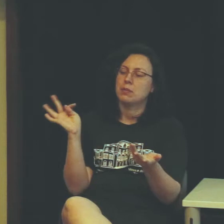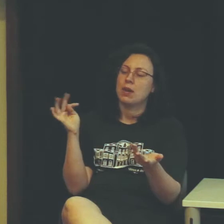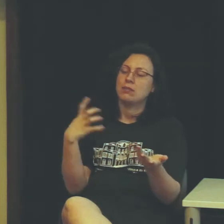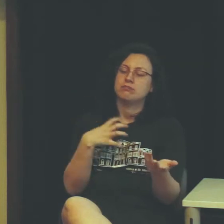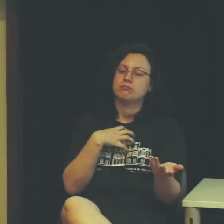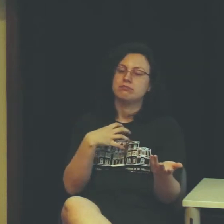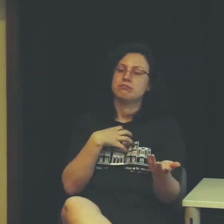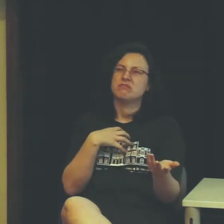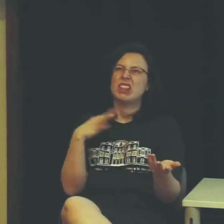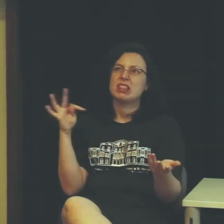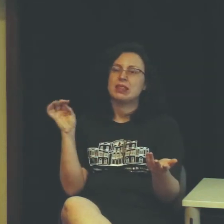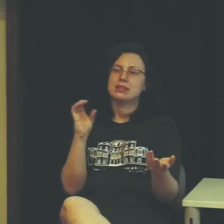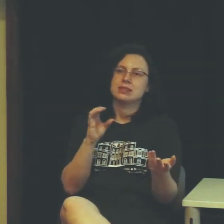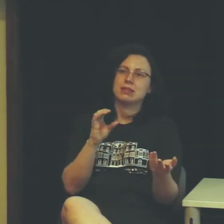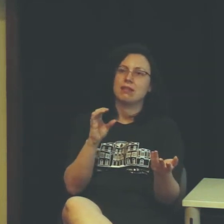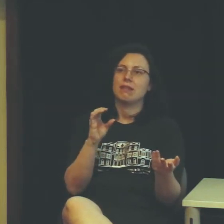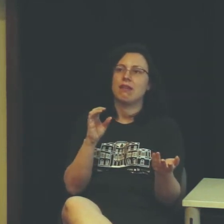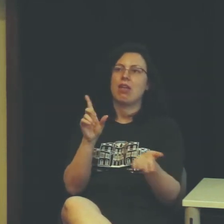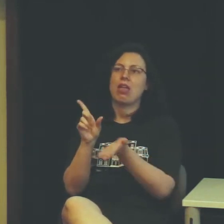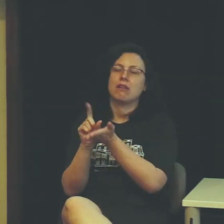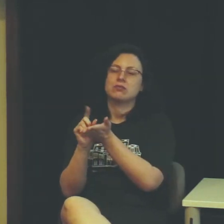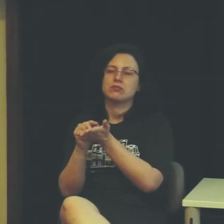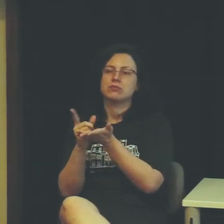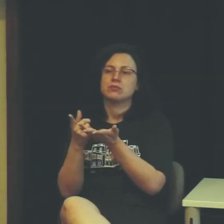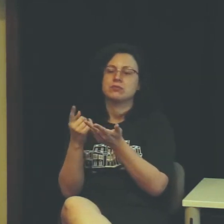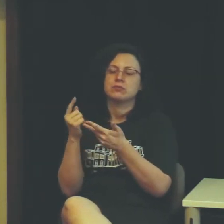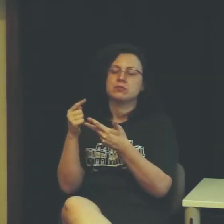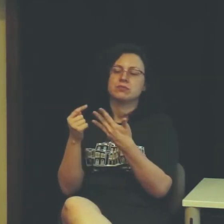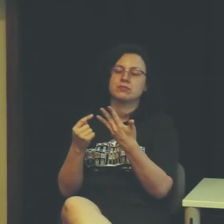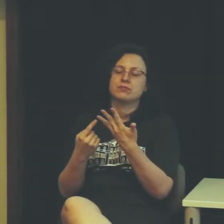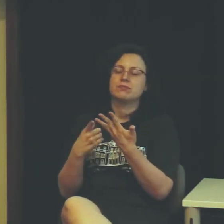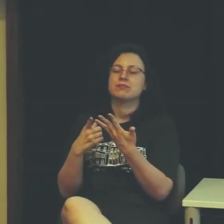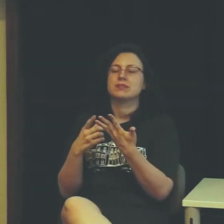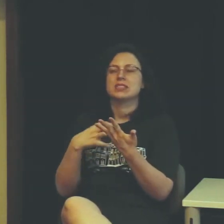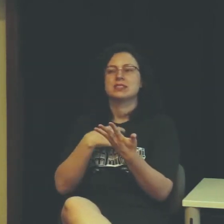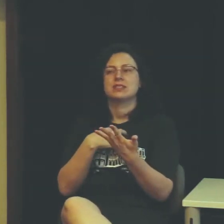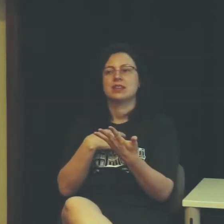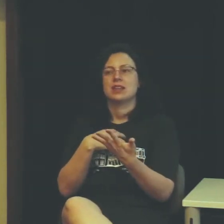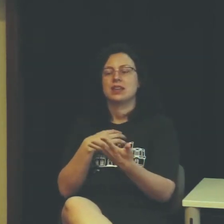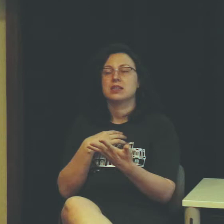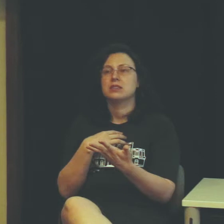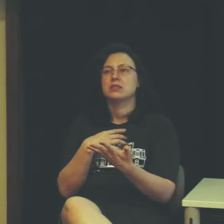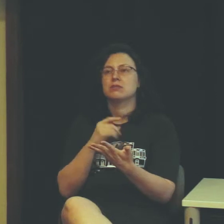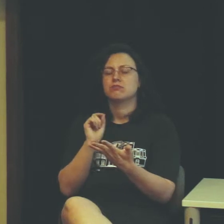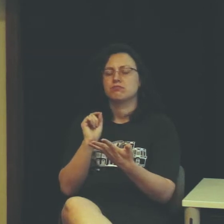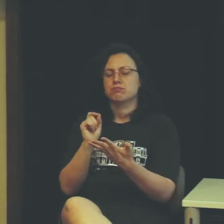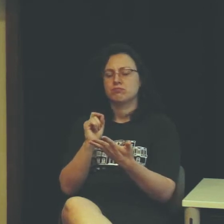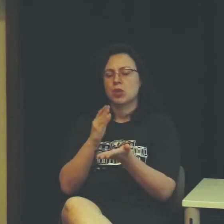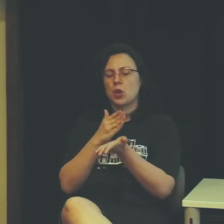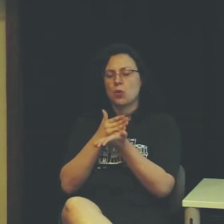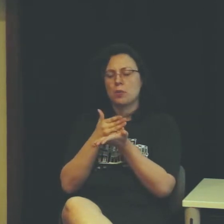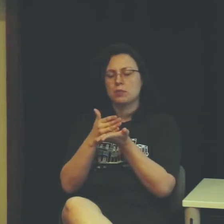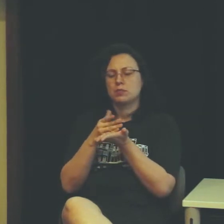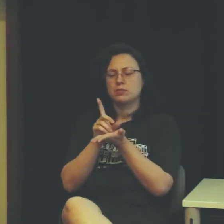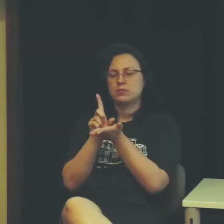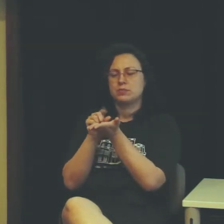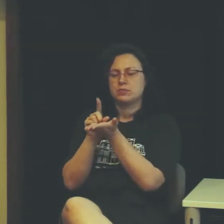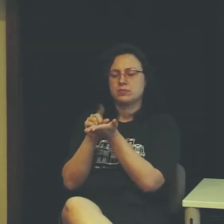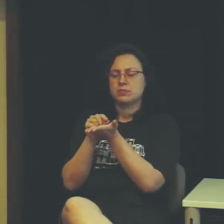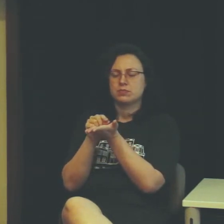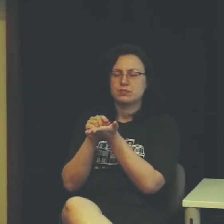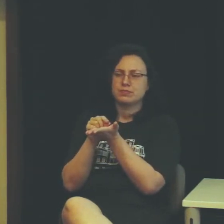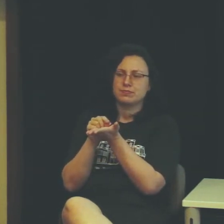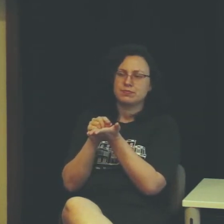científico, um TCC, né, um artigo, normalmente na ciência o pessoal opta por começar o artigo